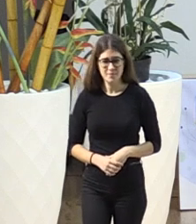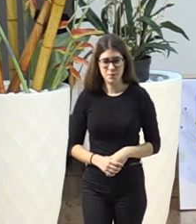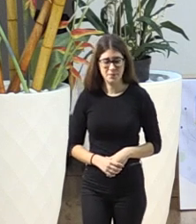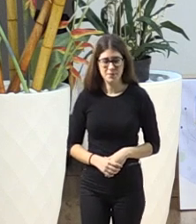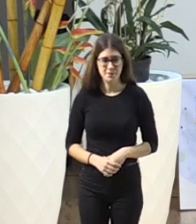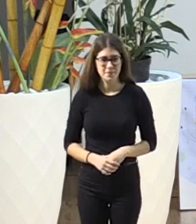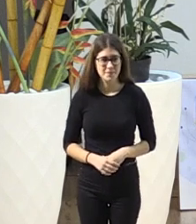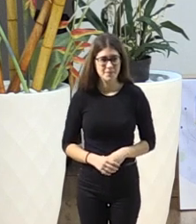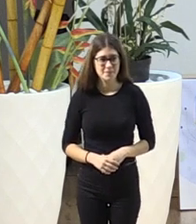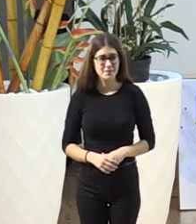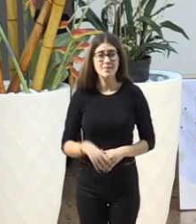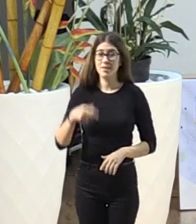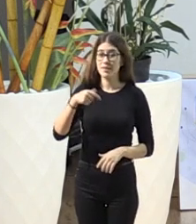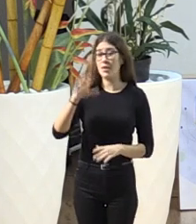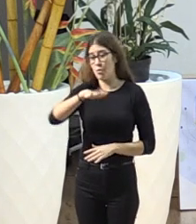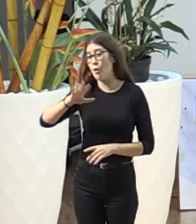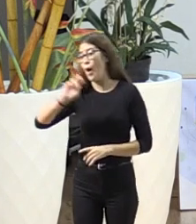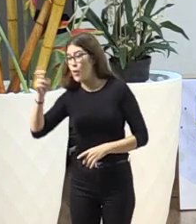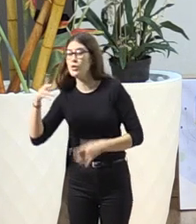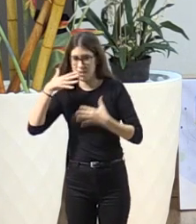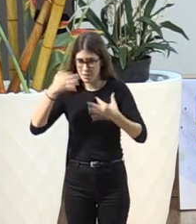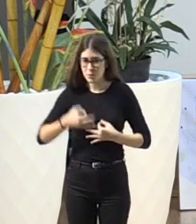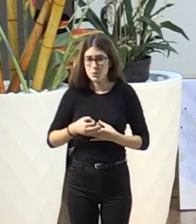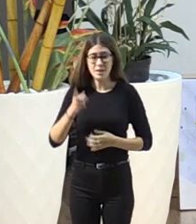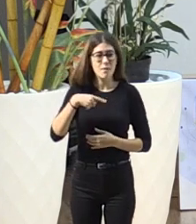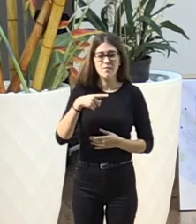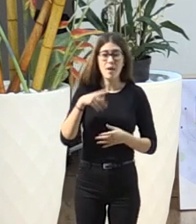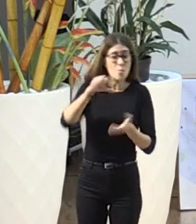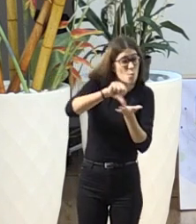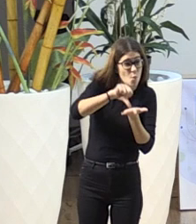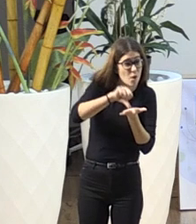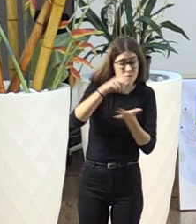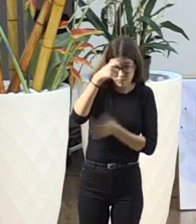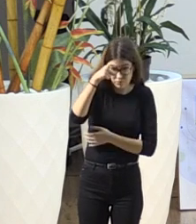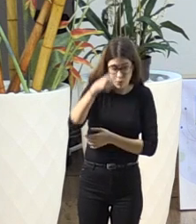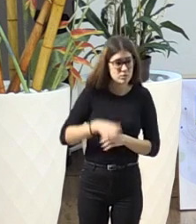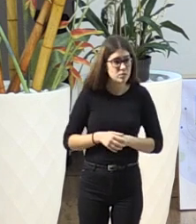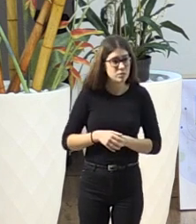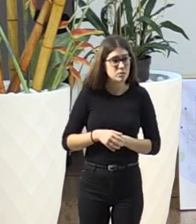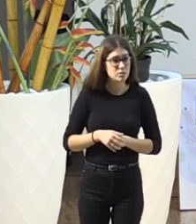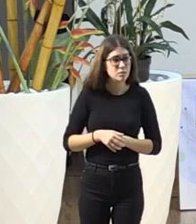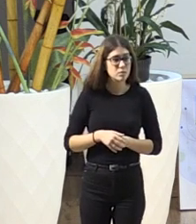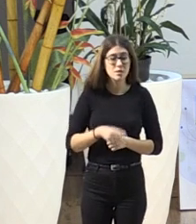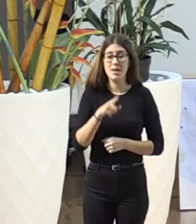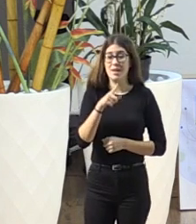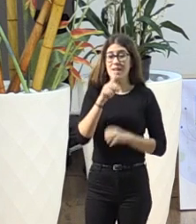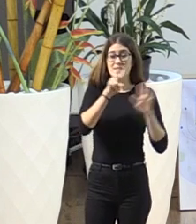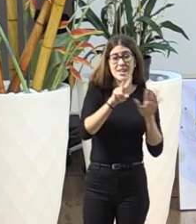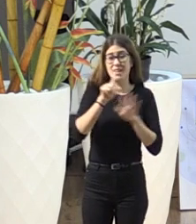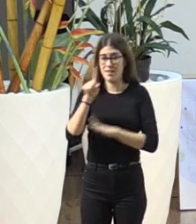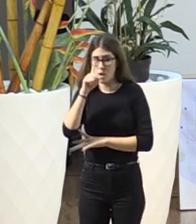La gente, conoceréis los barrios seguro. La gente de Fuensanta, la esperanza de vida son